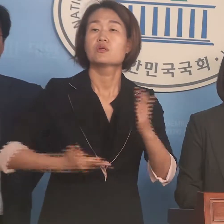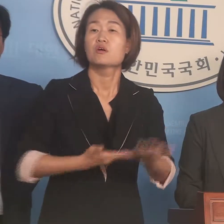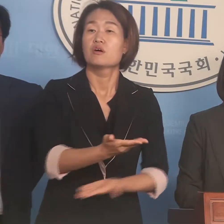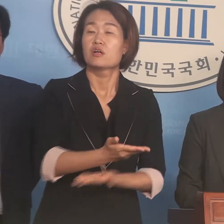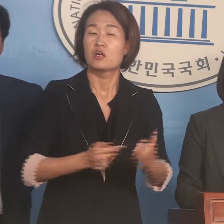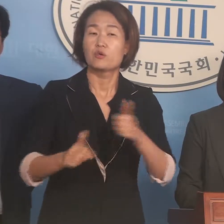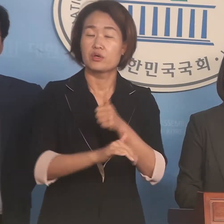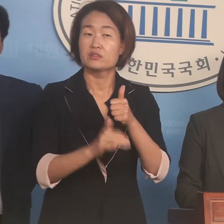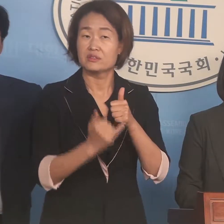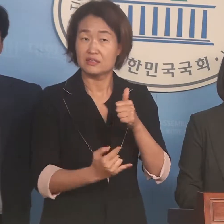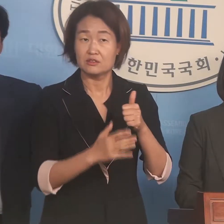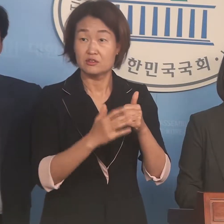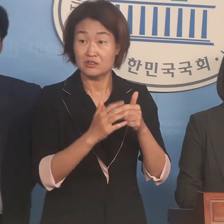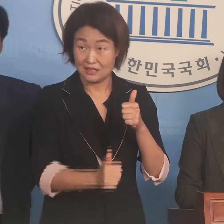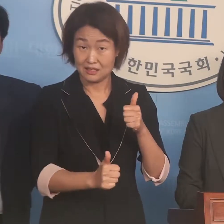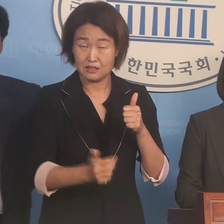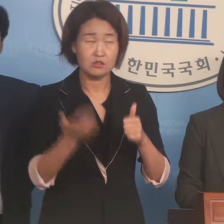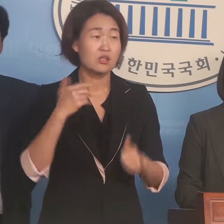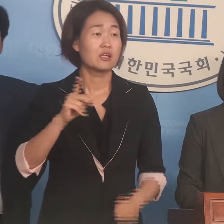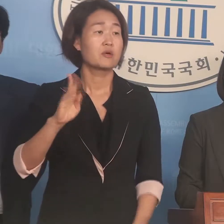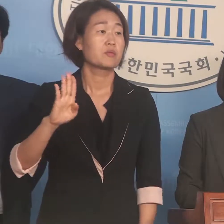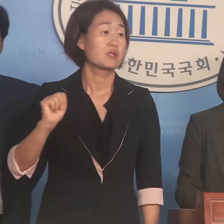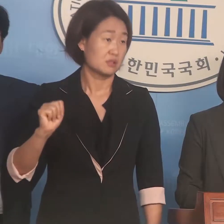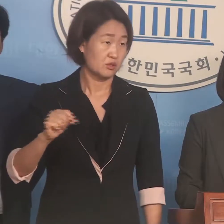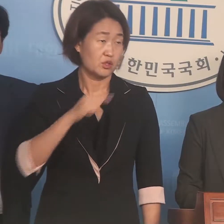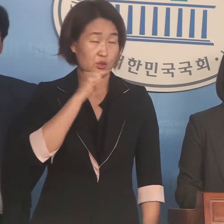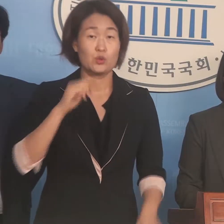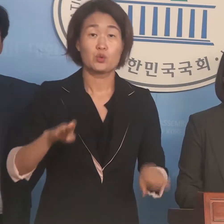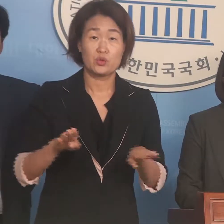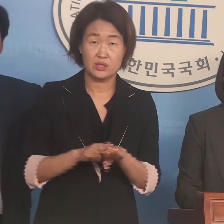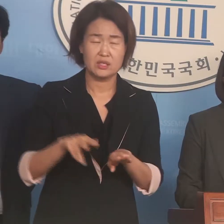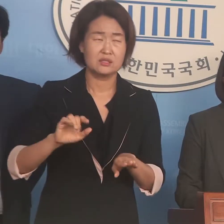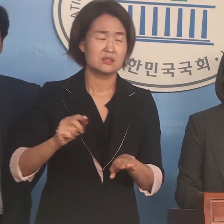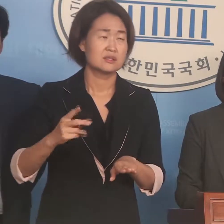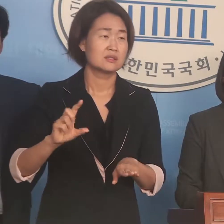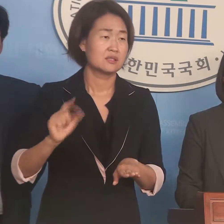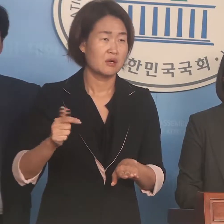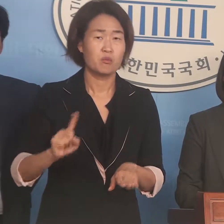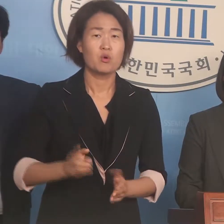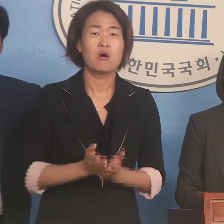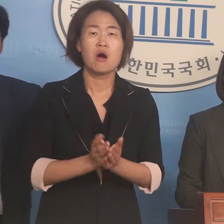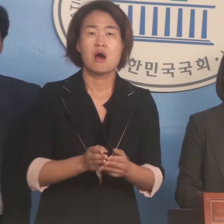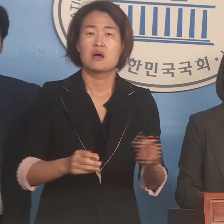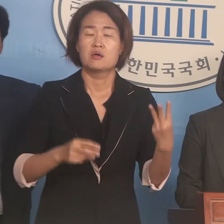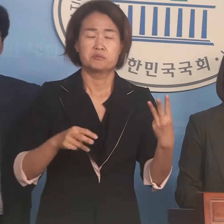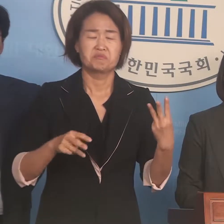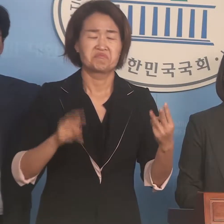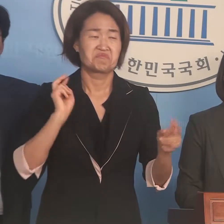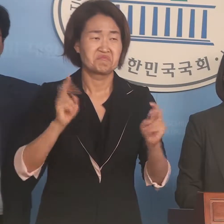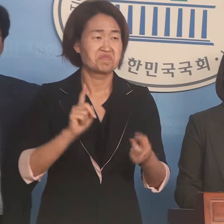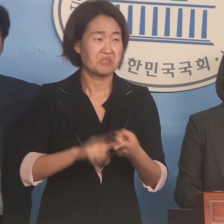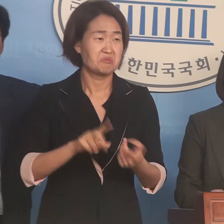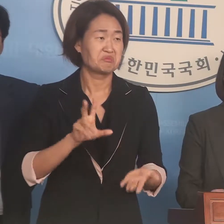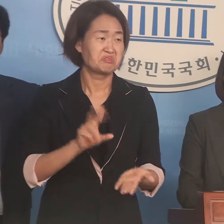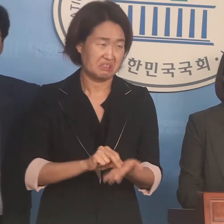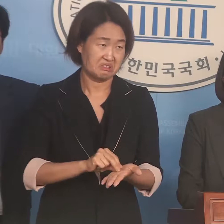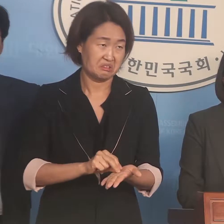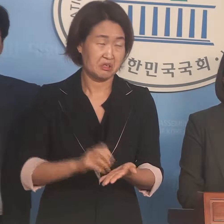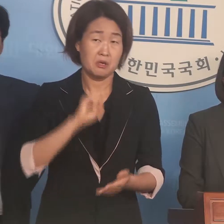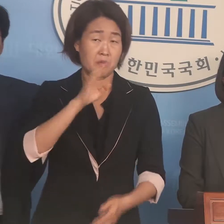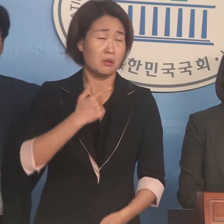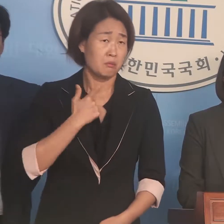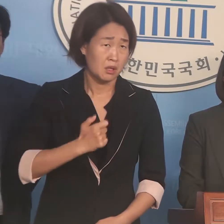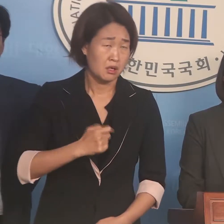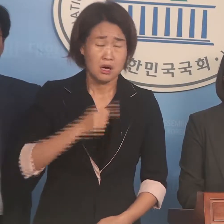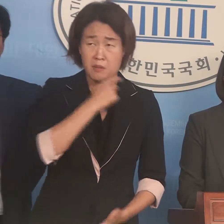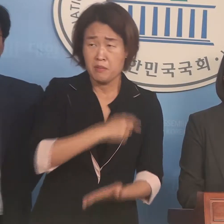공정거래위원장이 시절인 지난 5월 KBS 일요진단에 출연해서 조선 3사 하도급 갑질 문제를 언급했습니다.